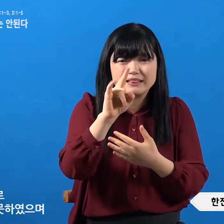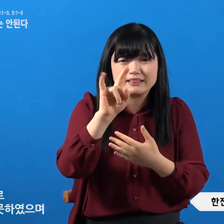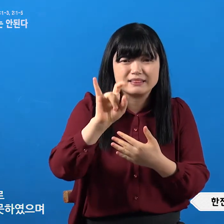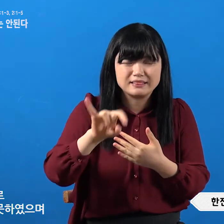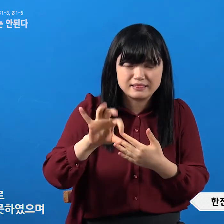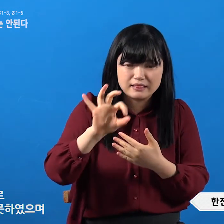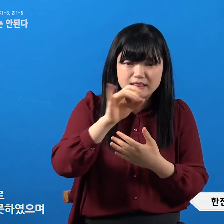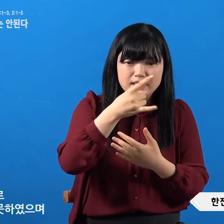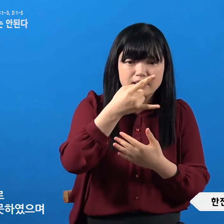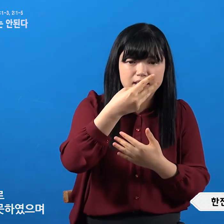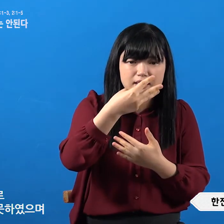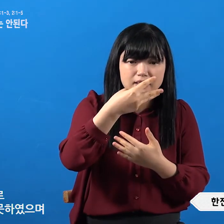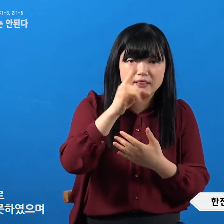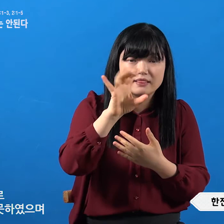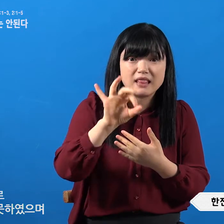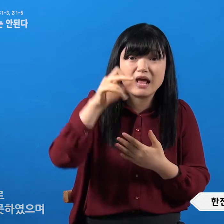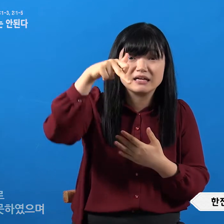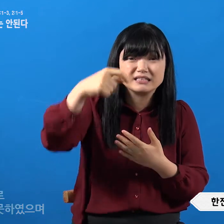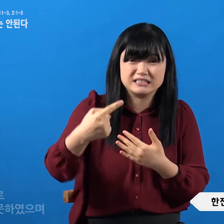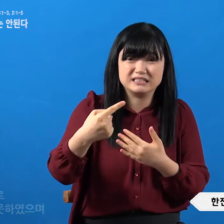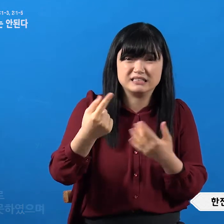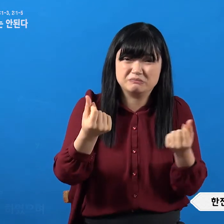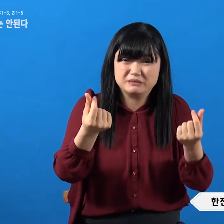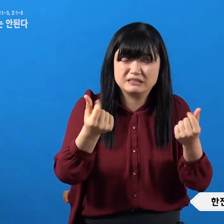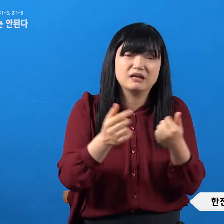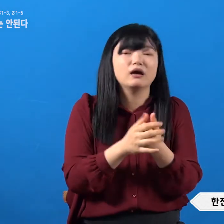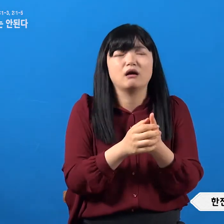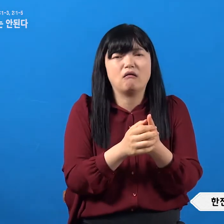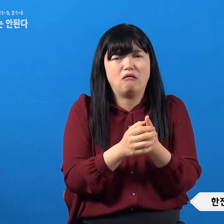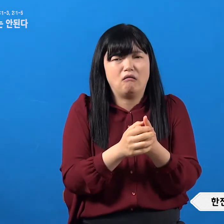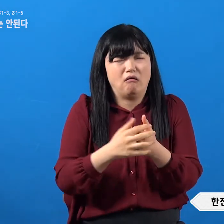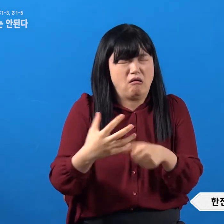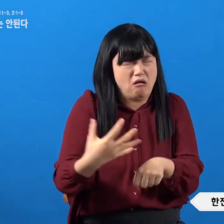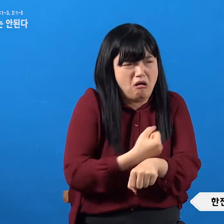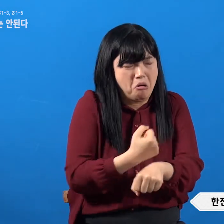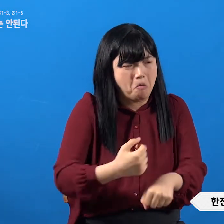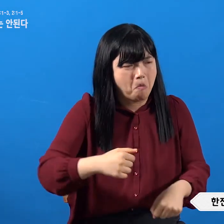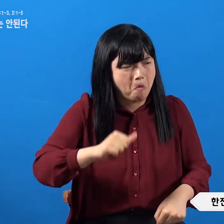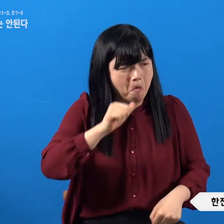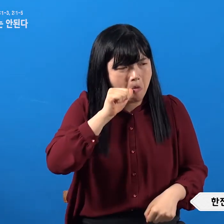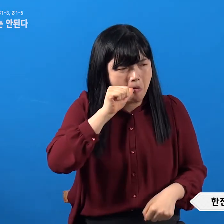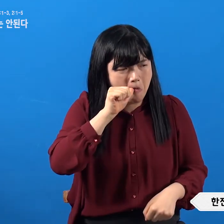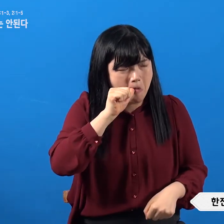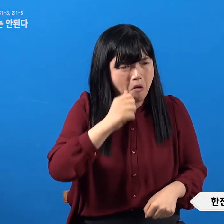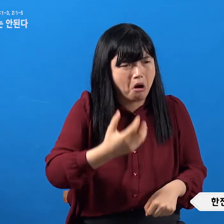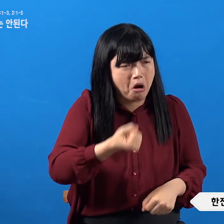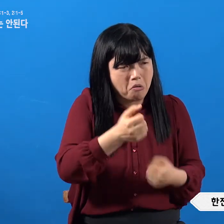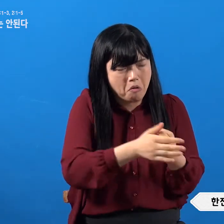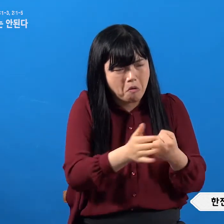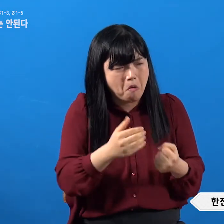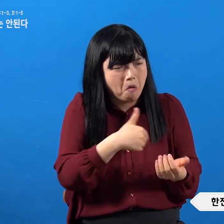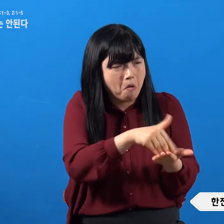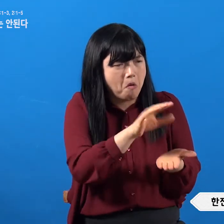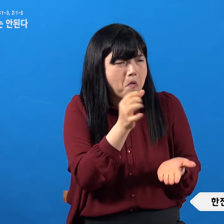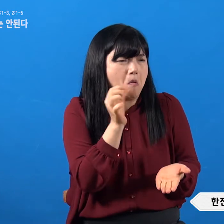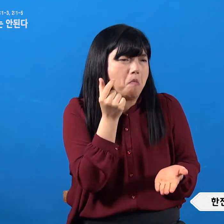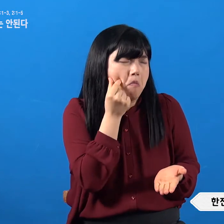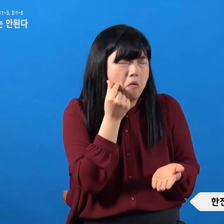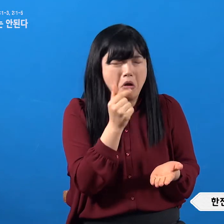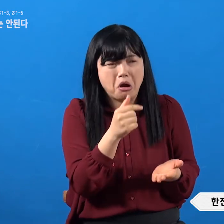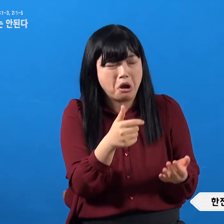비슷하겠죠. 철병거 그 어마어마한 화력이 있는데 우리가 어떻게 그들을 쫓아낼 수 있느냐?